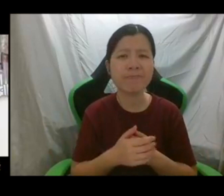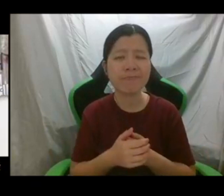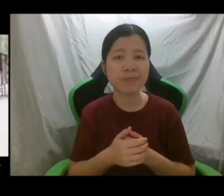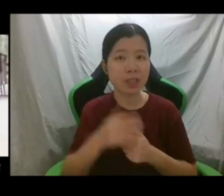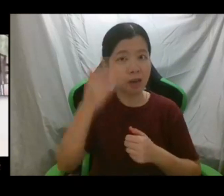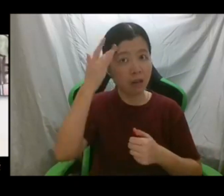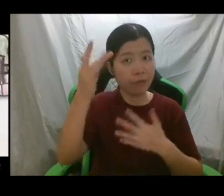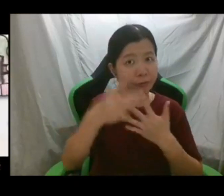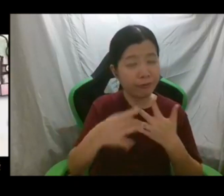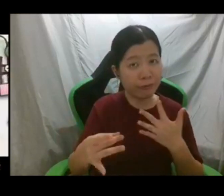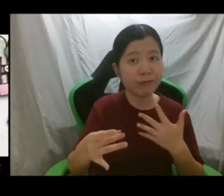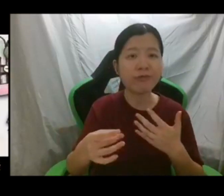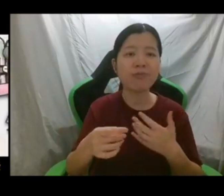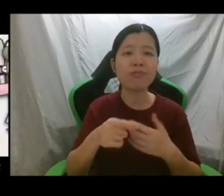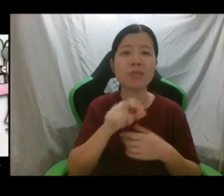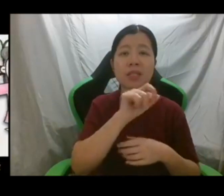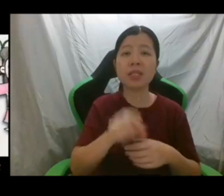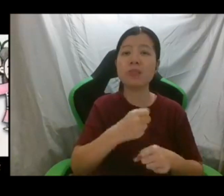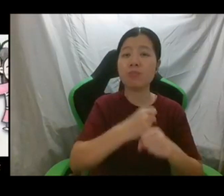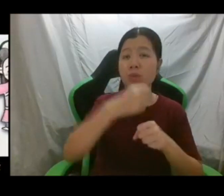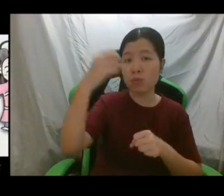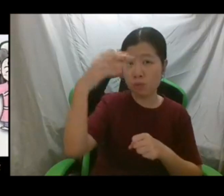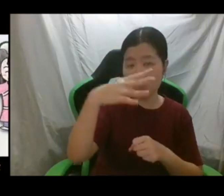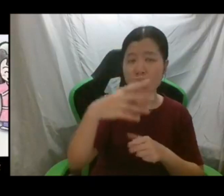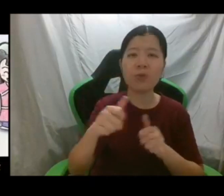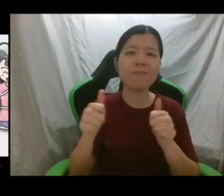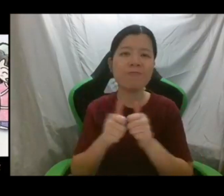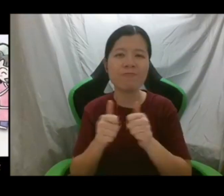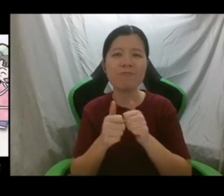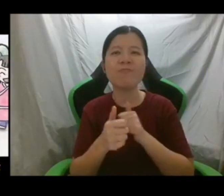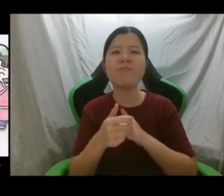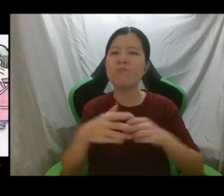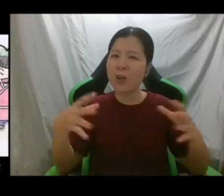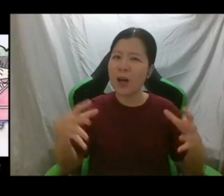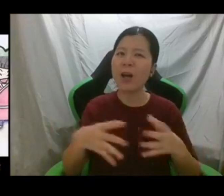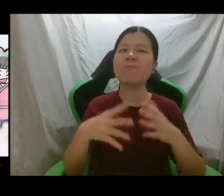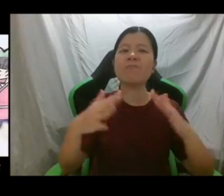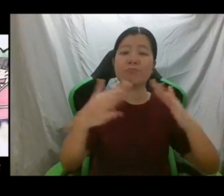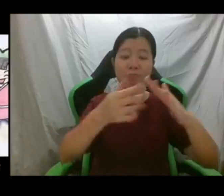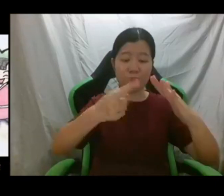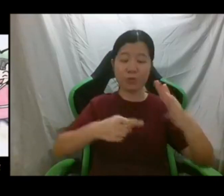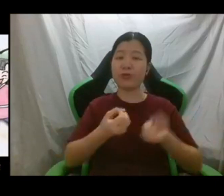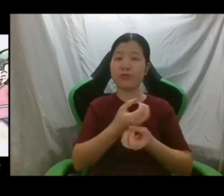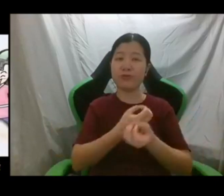有一日，司馬光同朋友仔響屋企嘅後院嗰度玩，